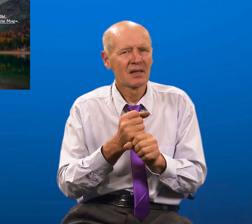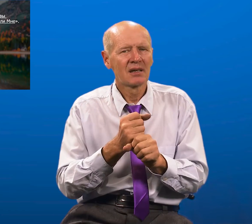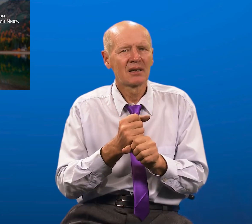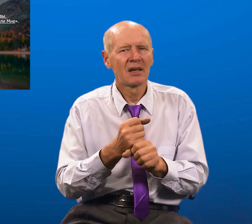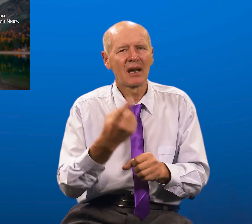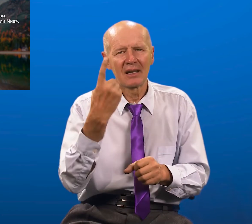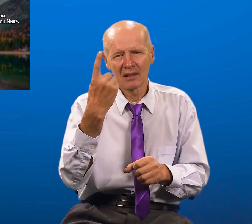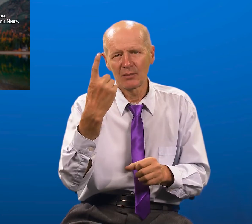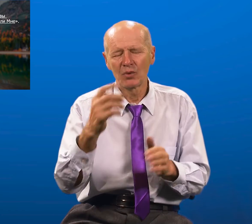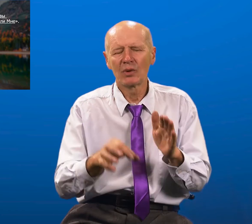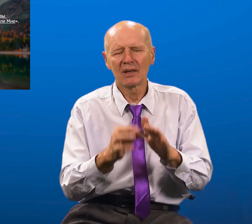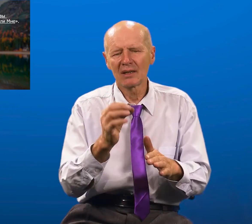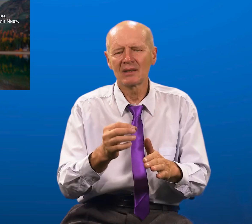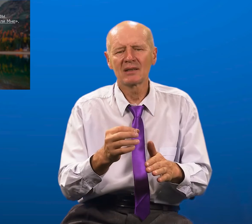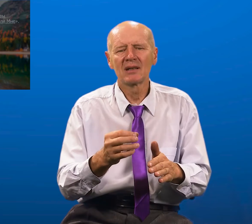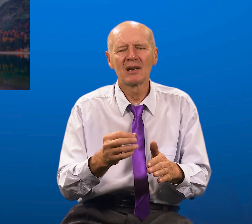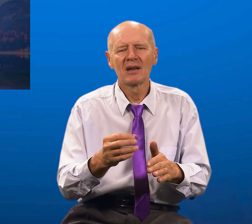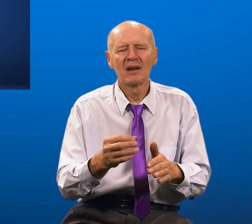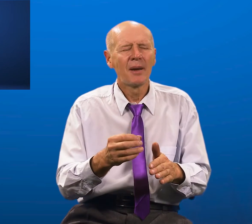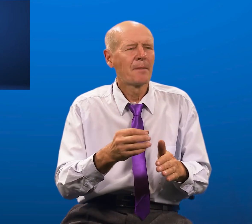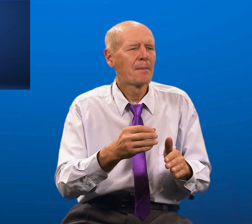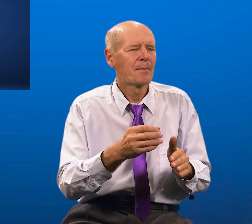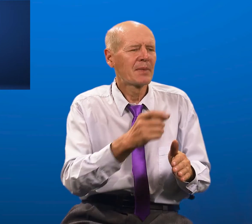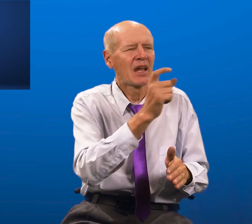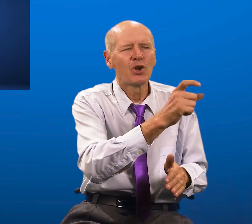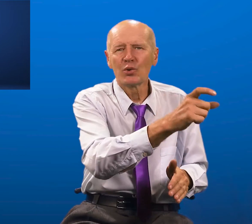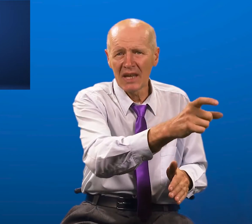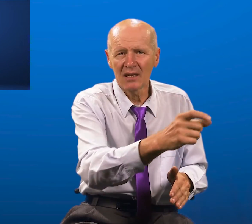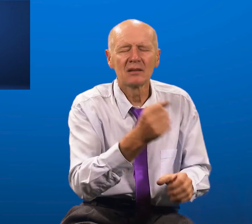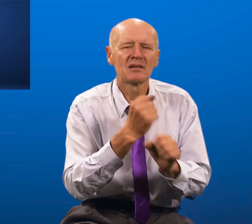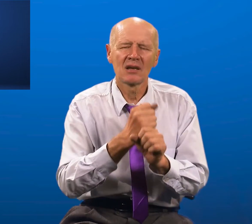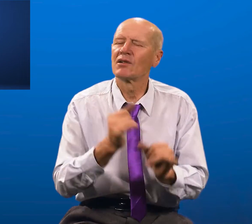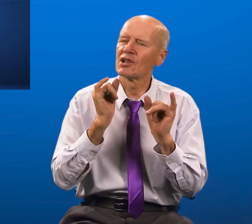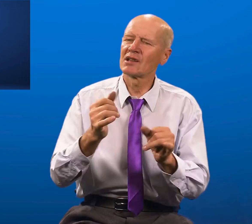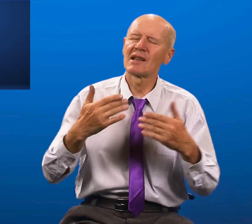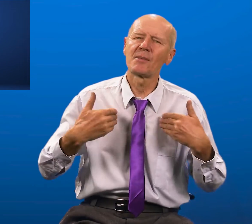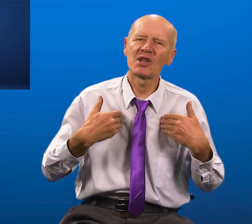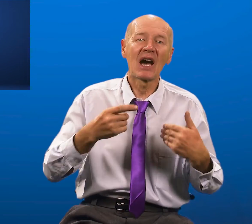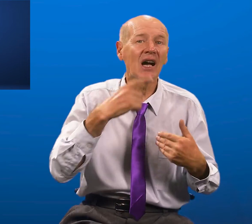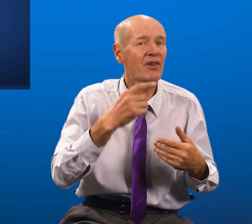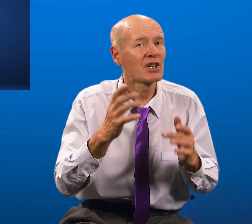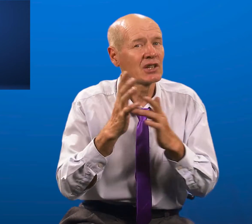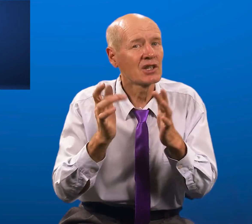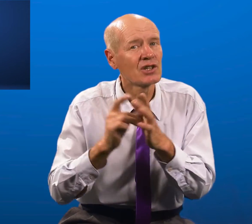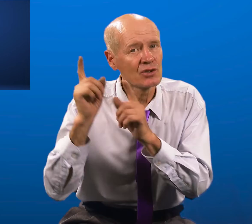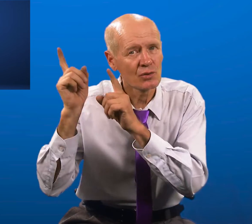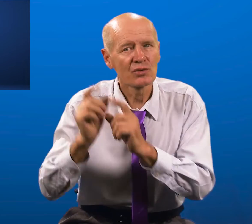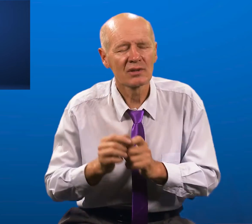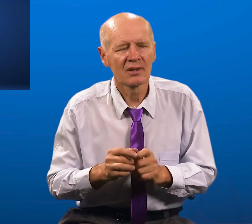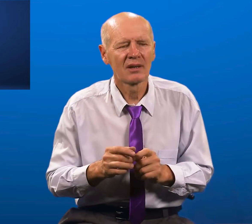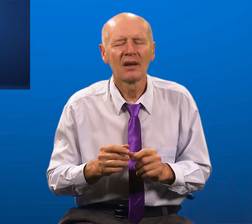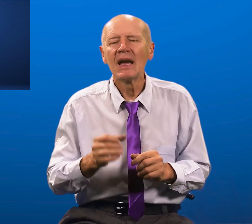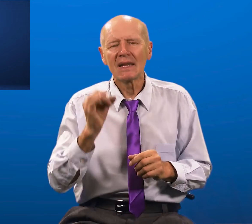тех меньших, то сделали мне». И мы должны видеть, что, в принципе,